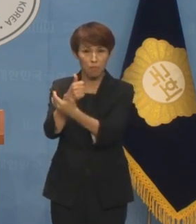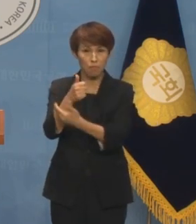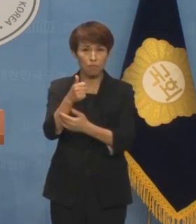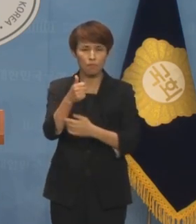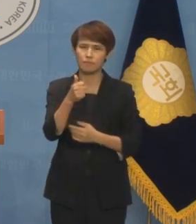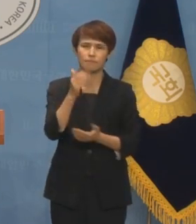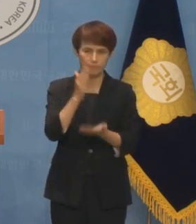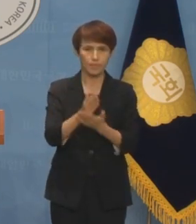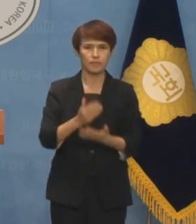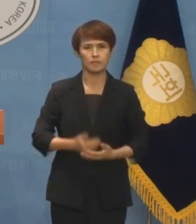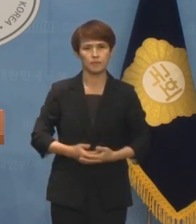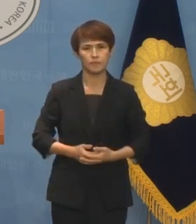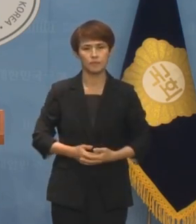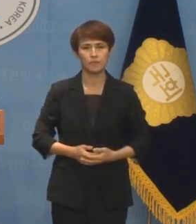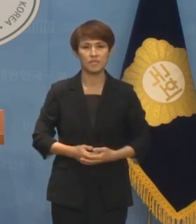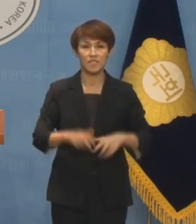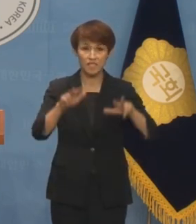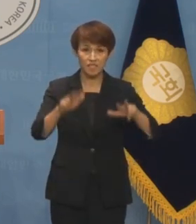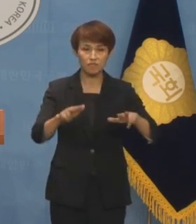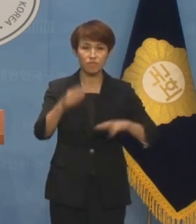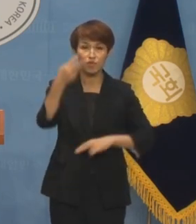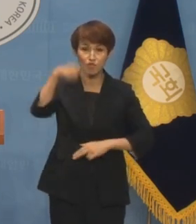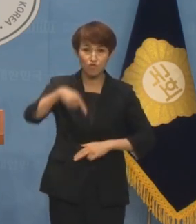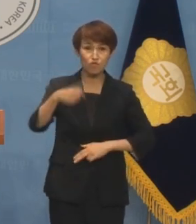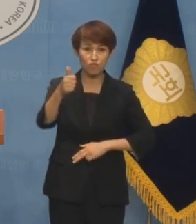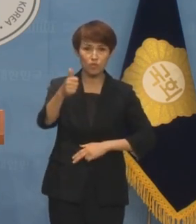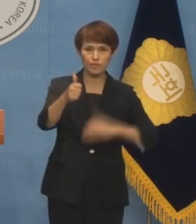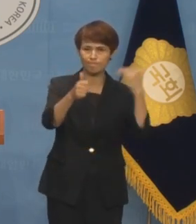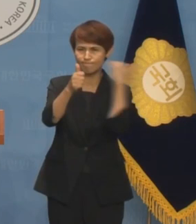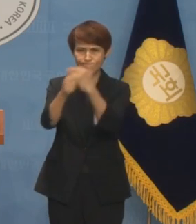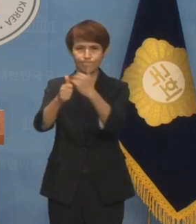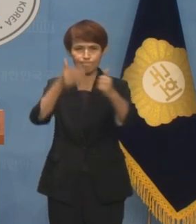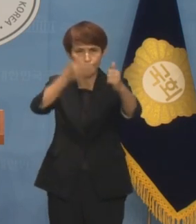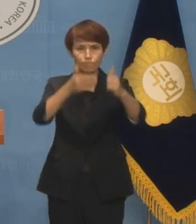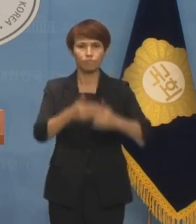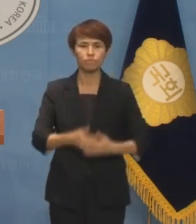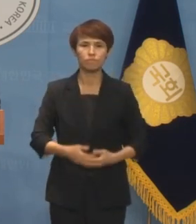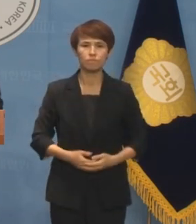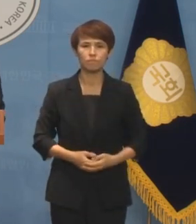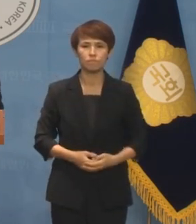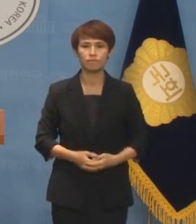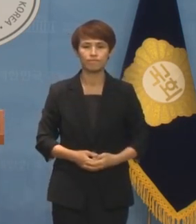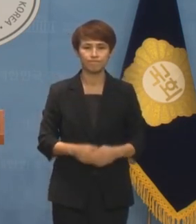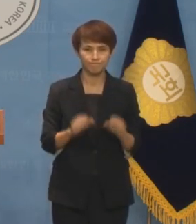여러 말 하지 말고 당장 류희림 위원장을 해촉하고 이상입니다